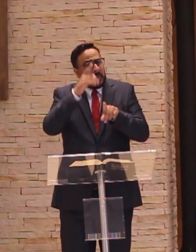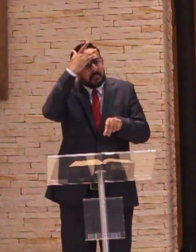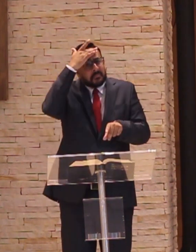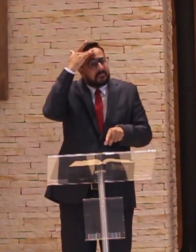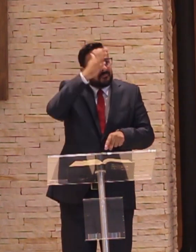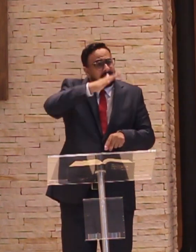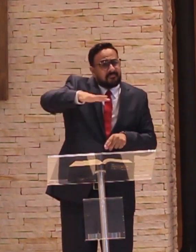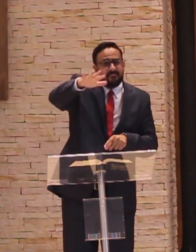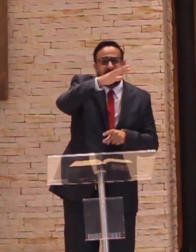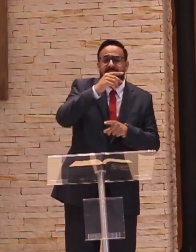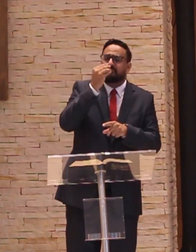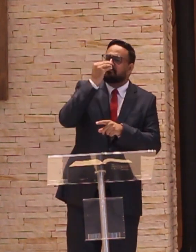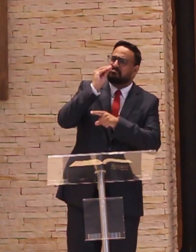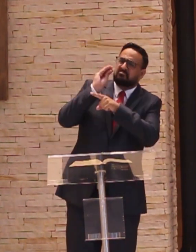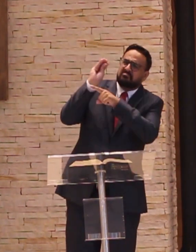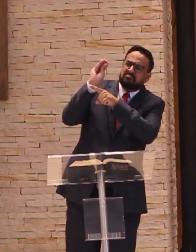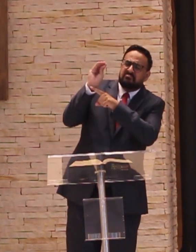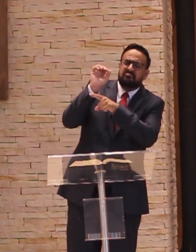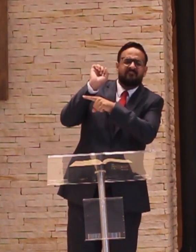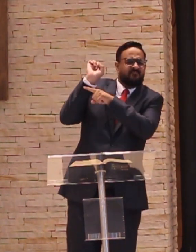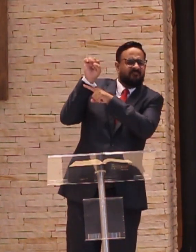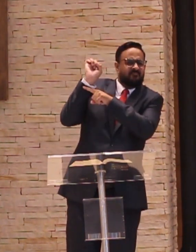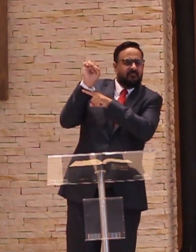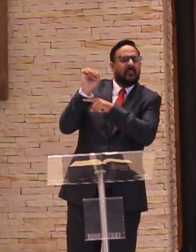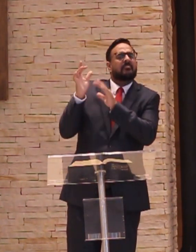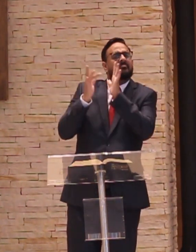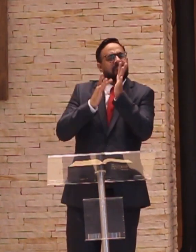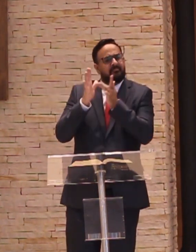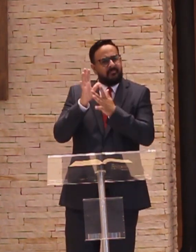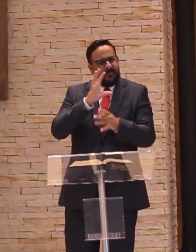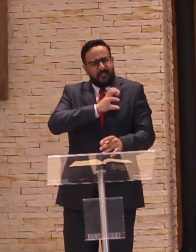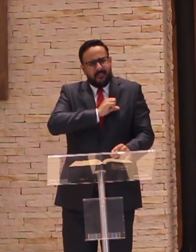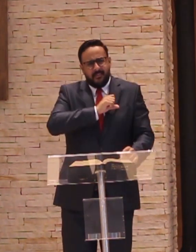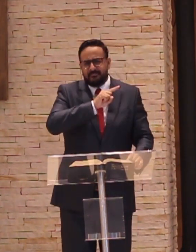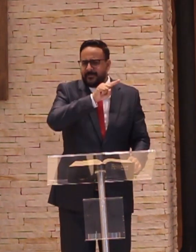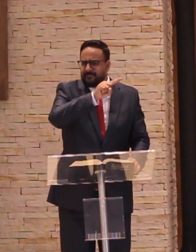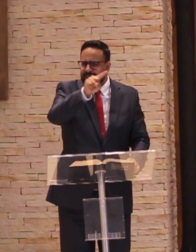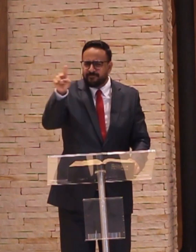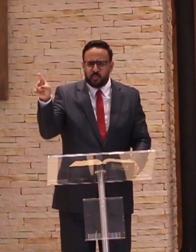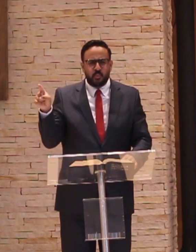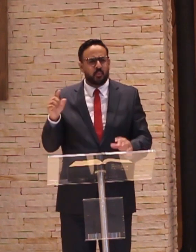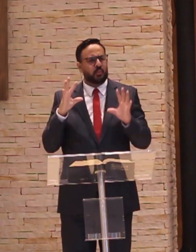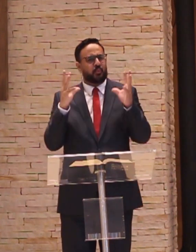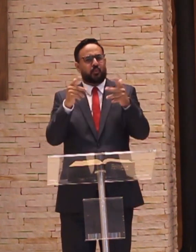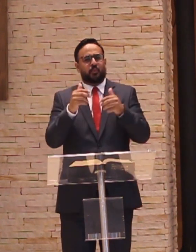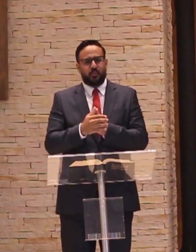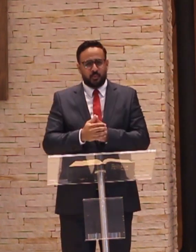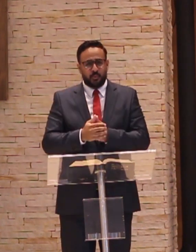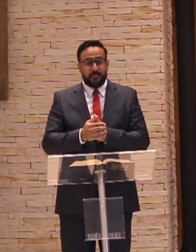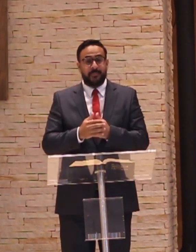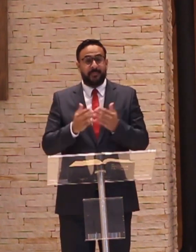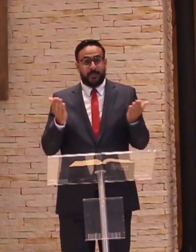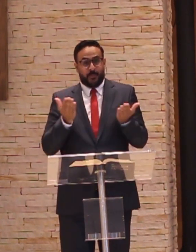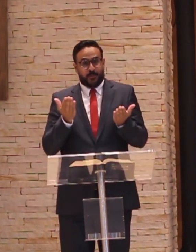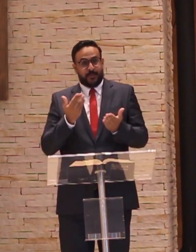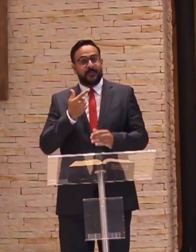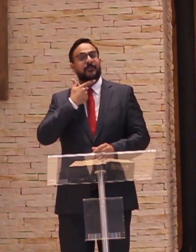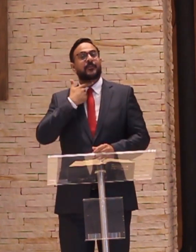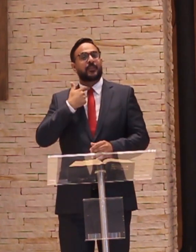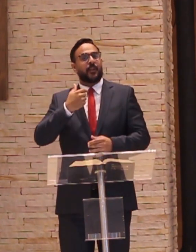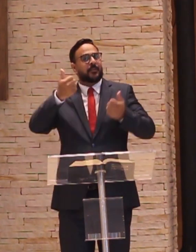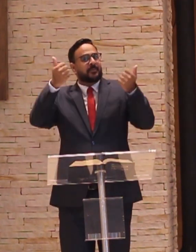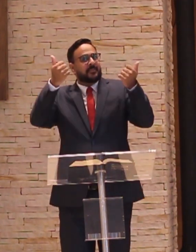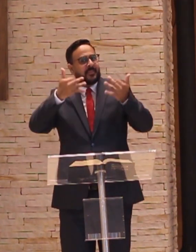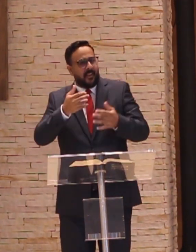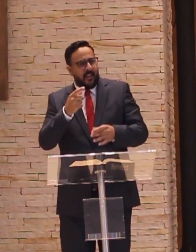ama com muito carinho. E não só a você, mas a todas as pessoas, mesmo aquelas pessoas que o desprezam. Deus ama a